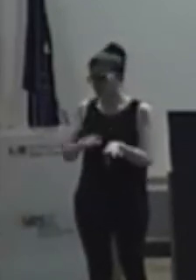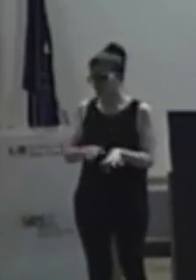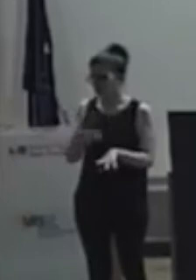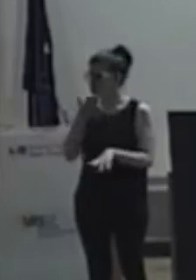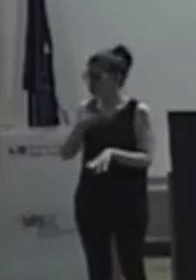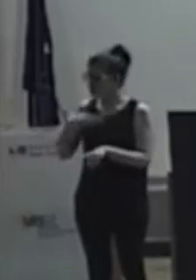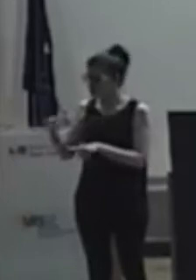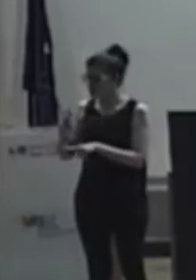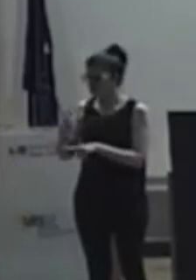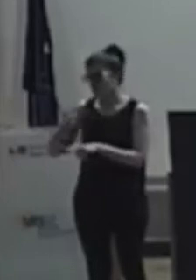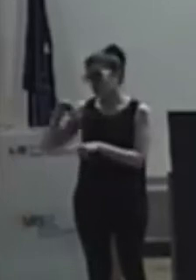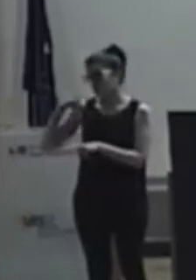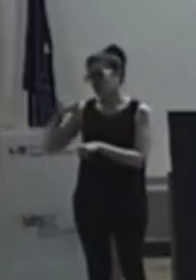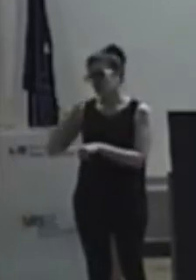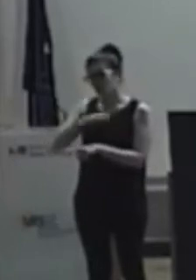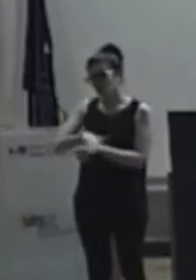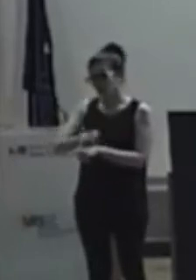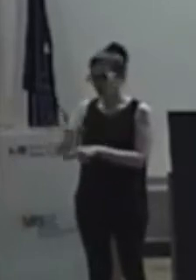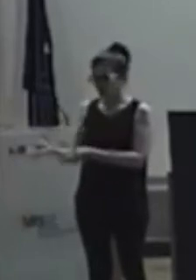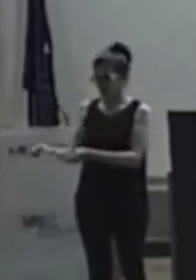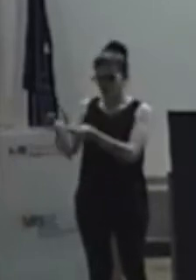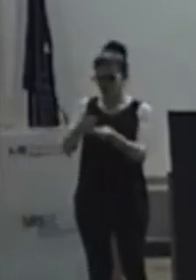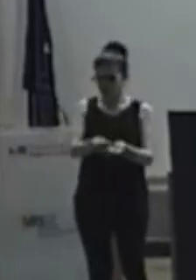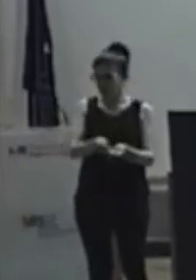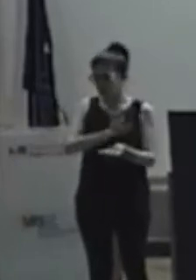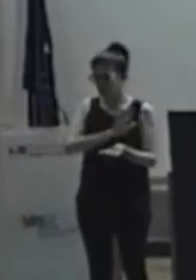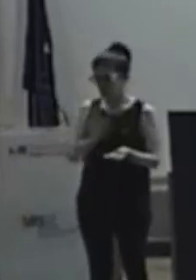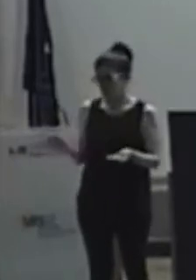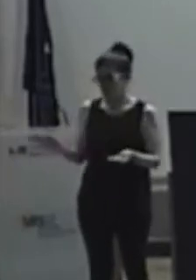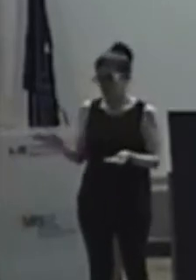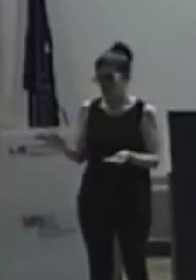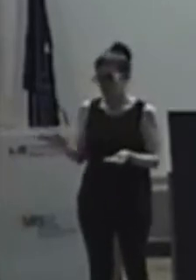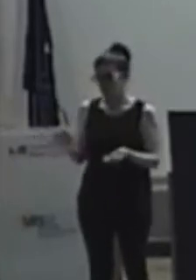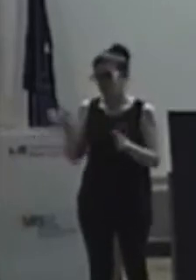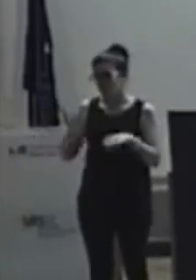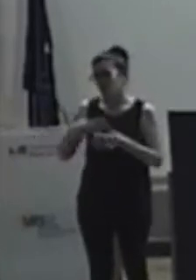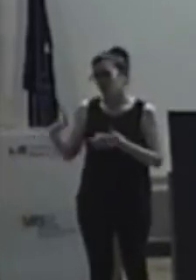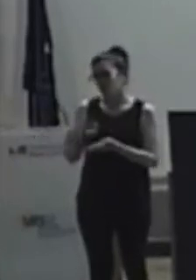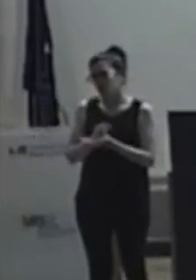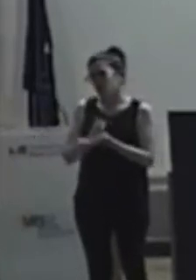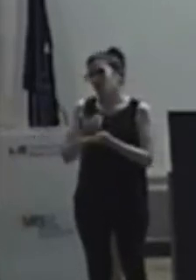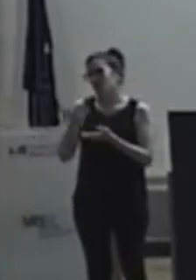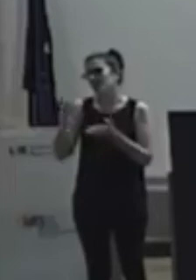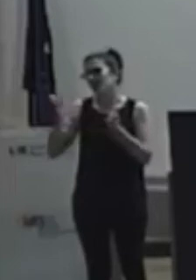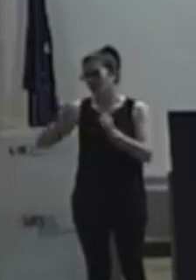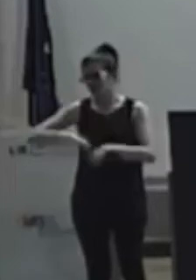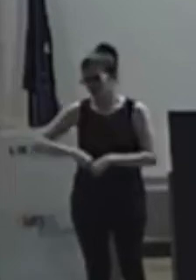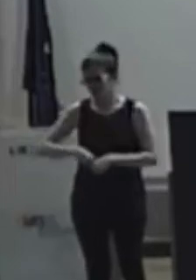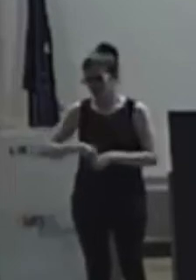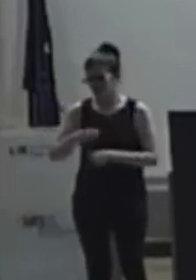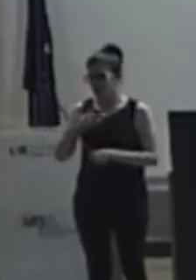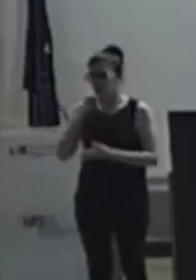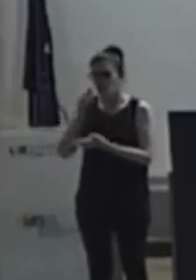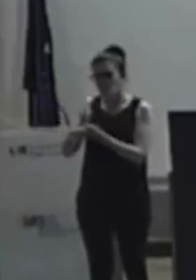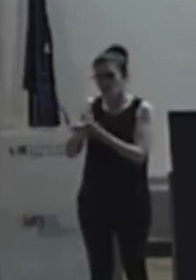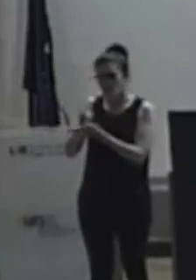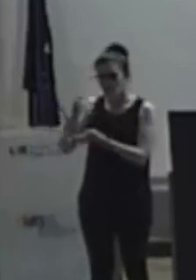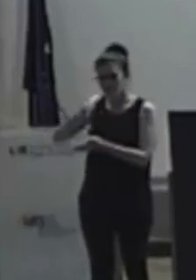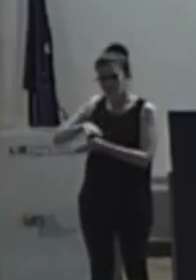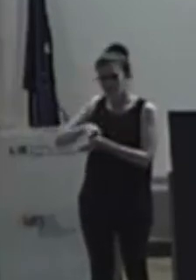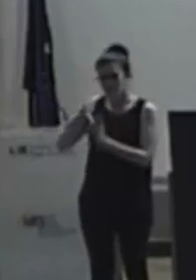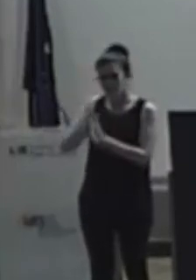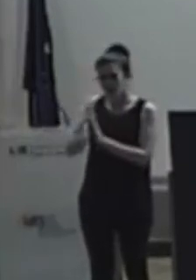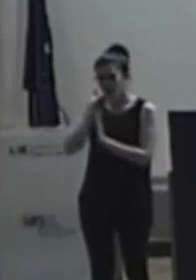a otro. Y ya está. Ese argumento, ahí entran casi todos. Es decir, vamos a estar 3 meses y luego hablamos. No quiero